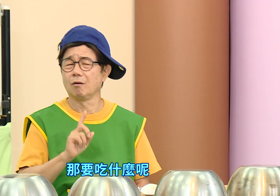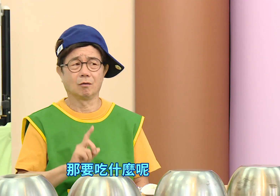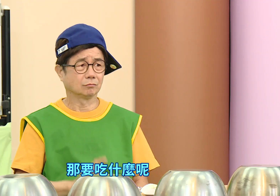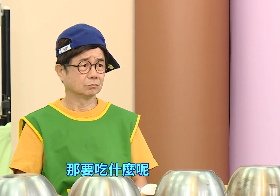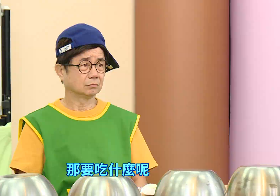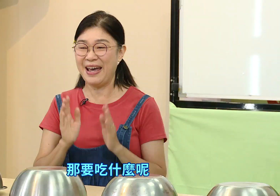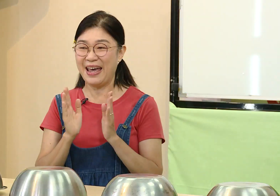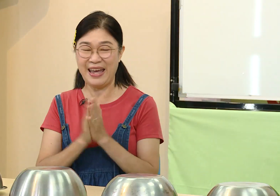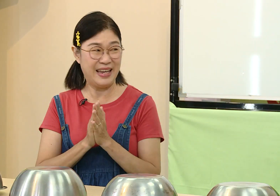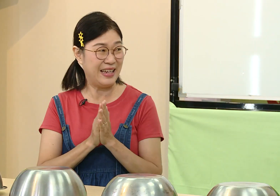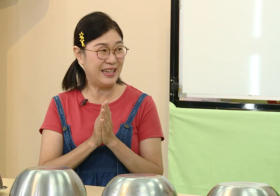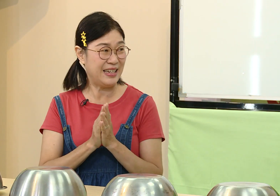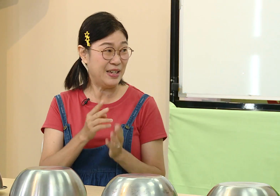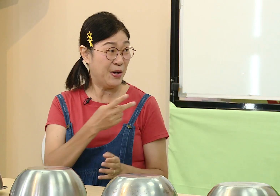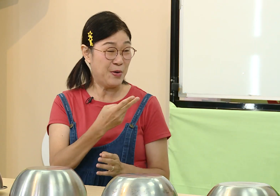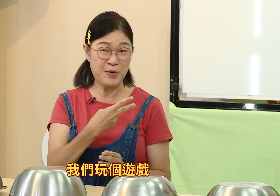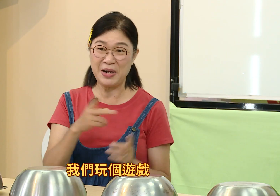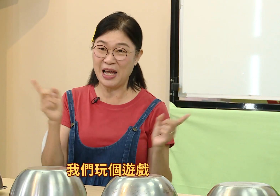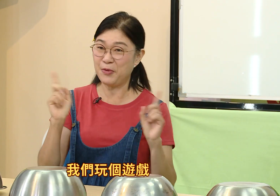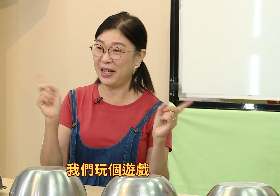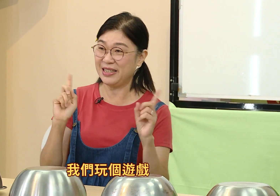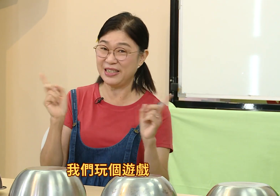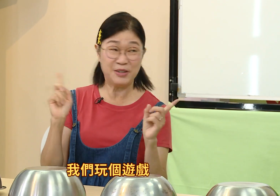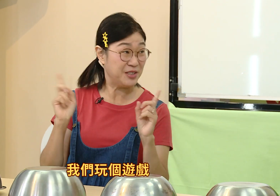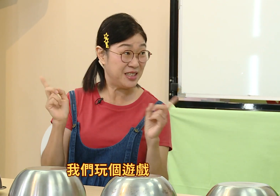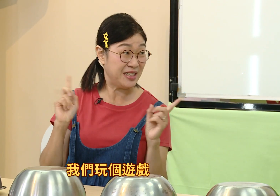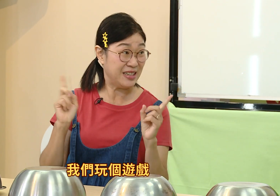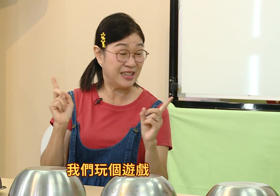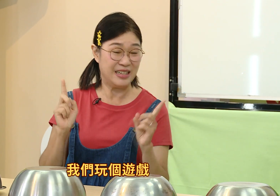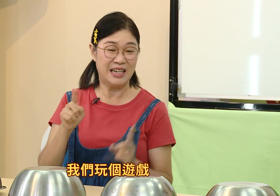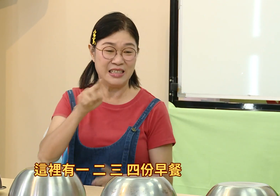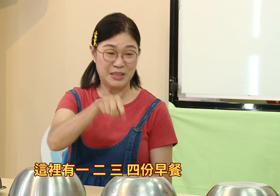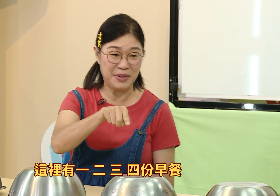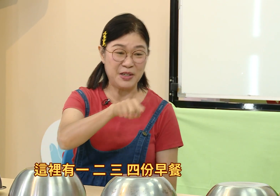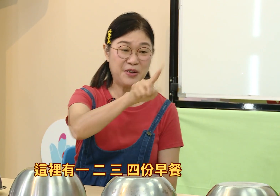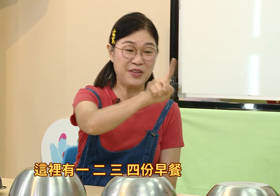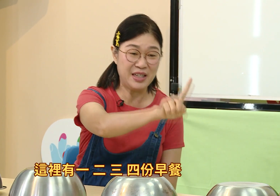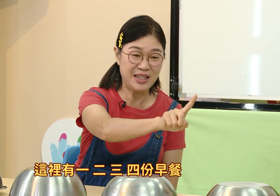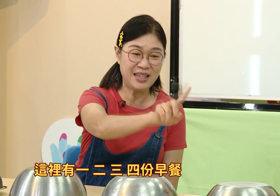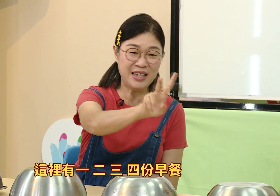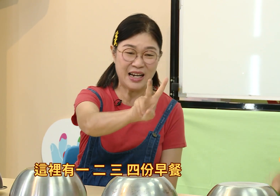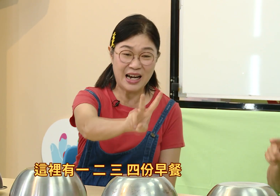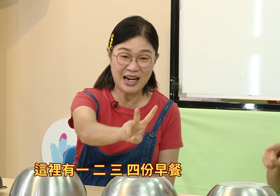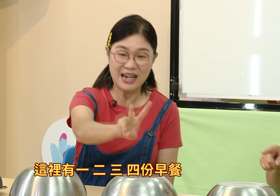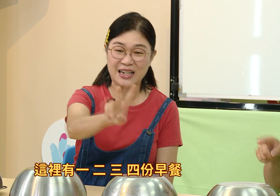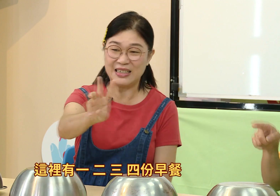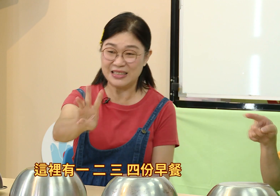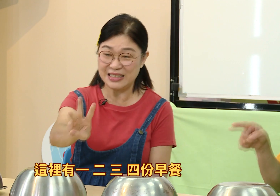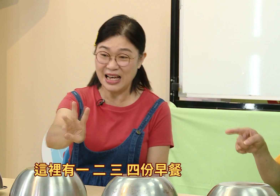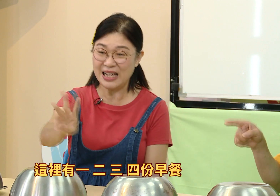啊我們來玩一個遊戲這邊有1234